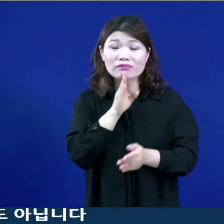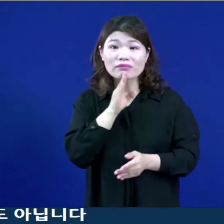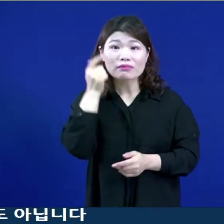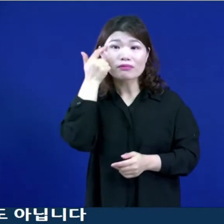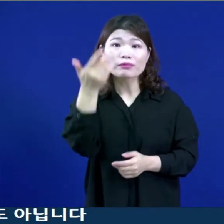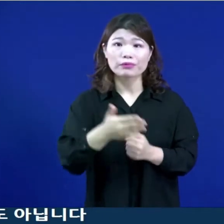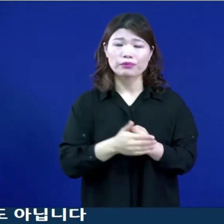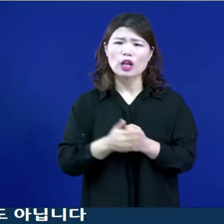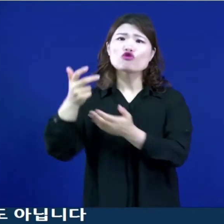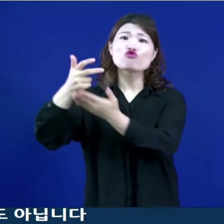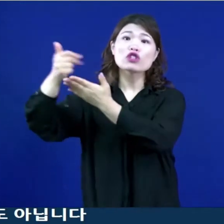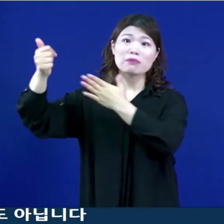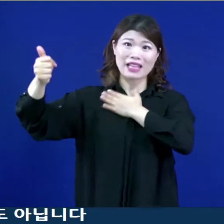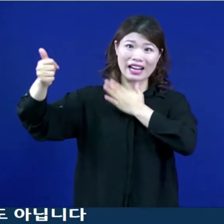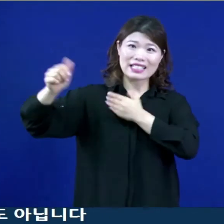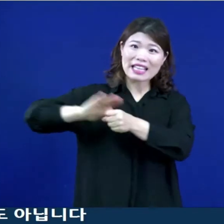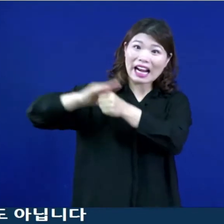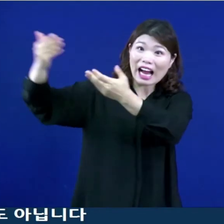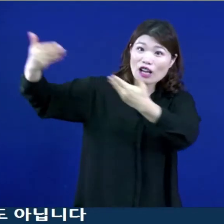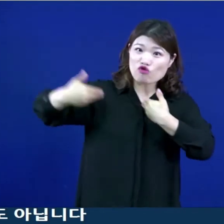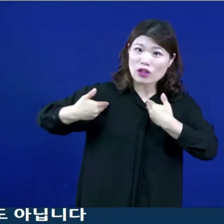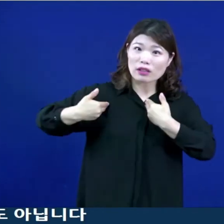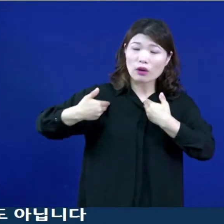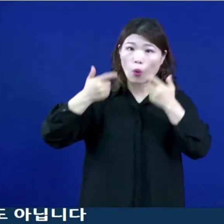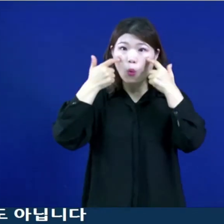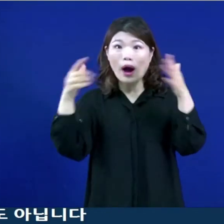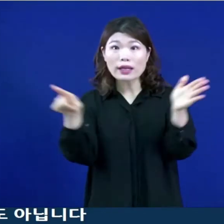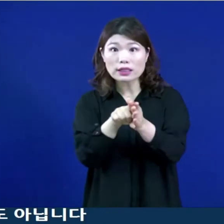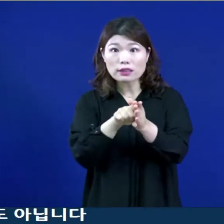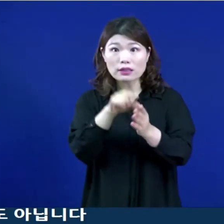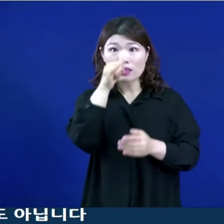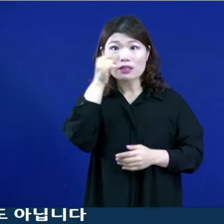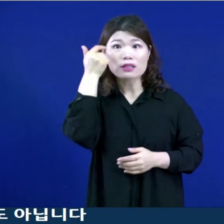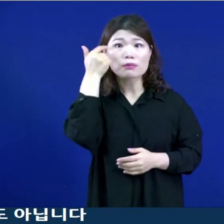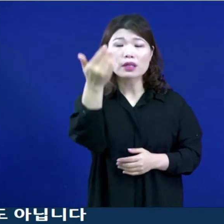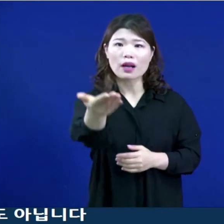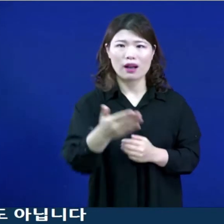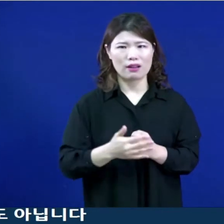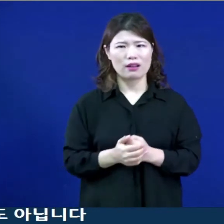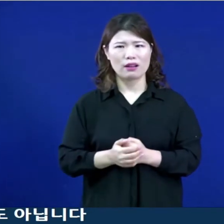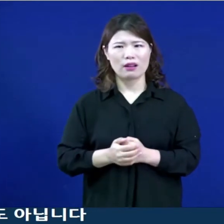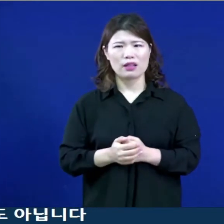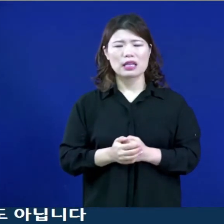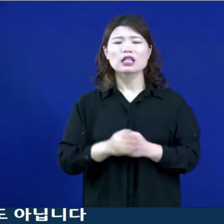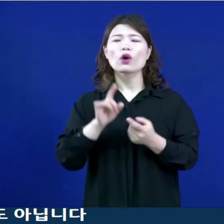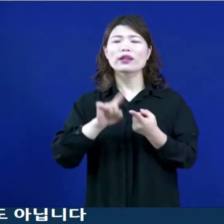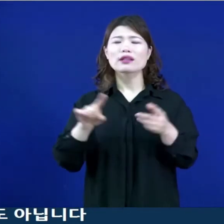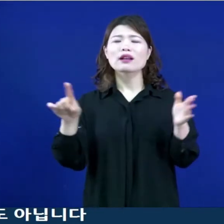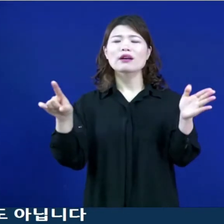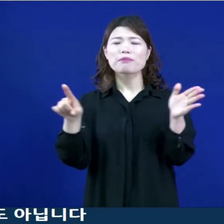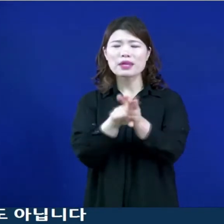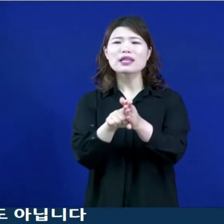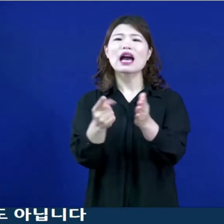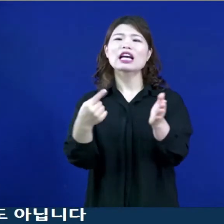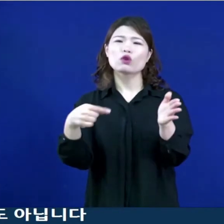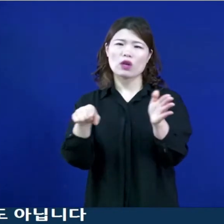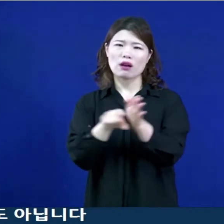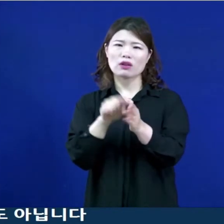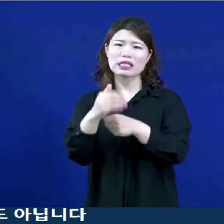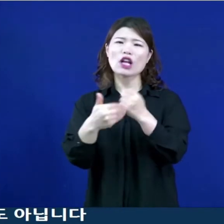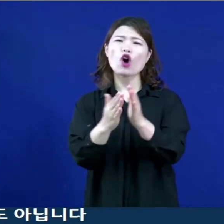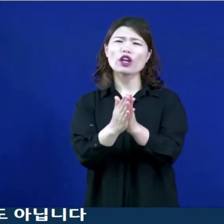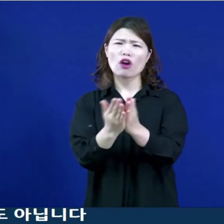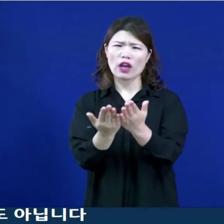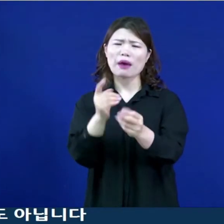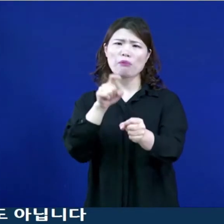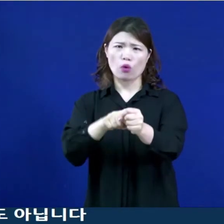나를 사랑하시는 것에 대한 확신이 있으십니까? 그것을 믿게 하려 하는 것이 성경의 목적이라는 겁니다. 정말